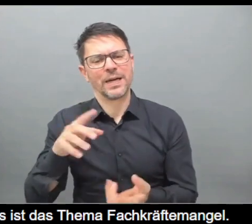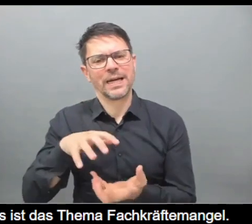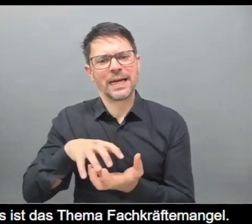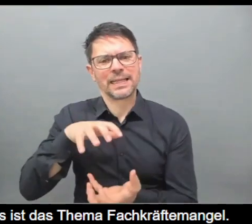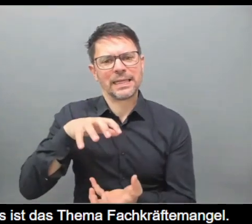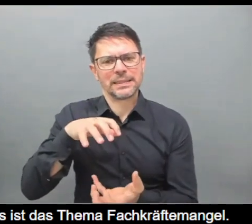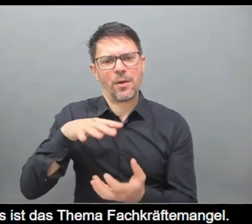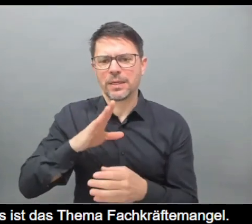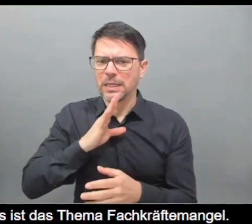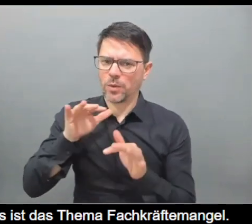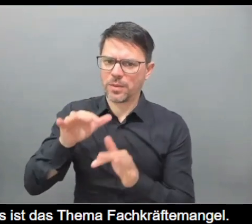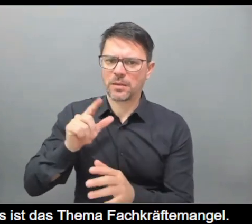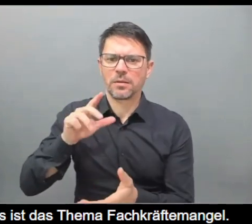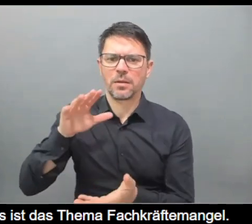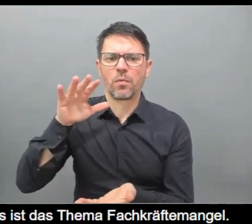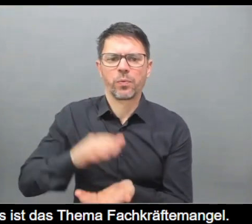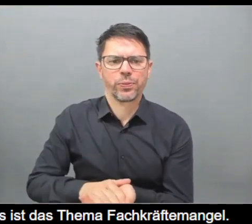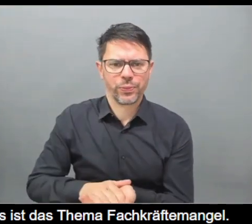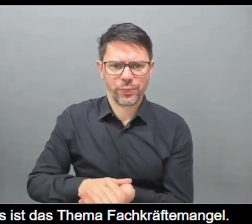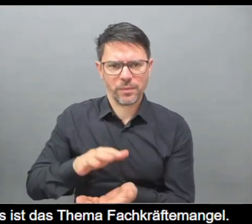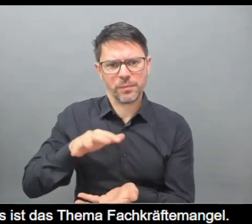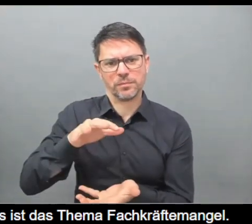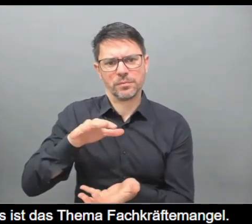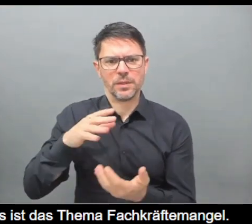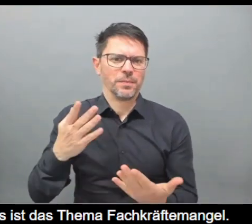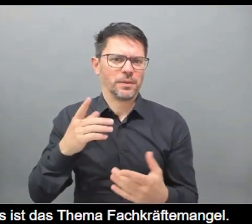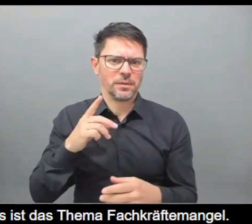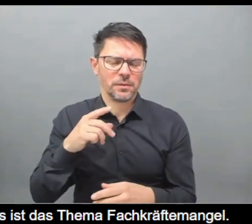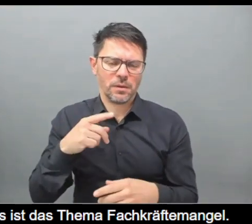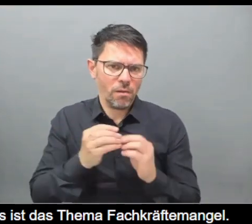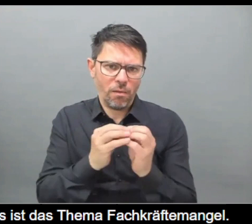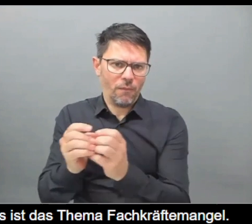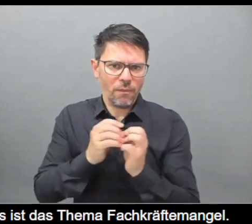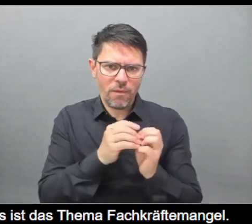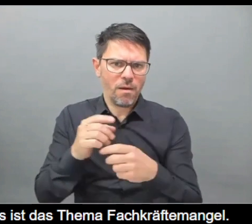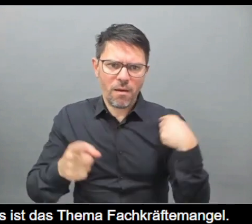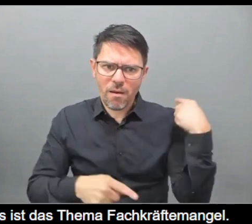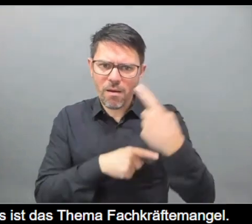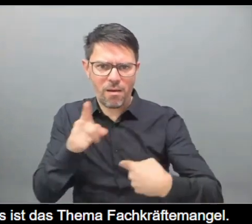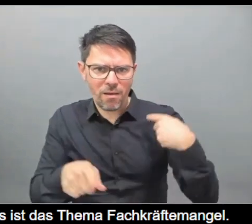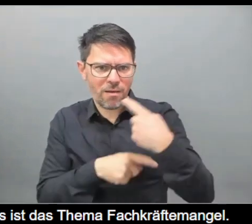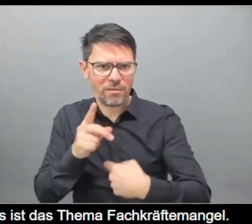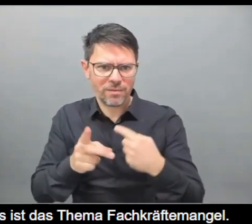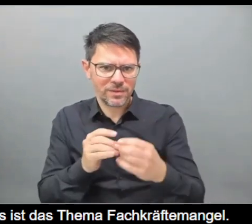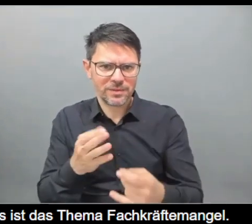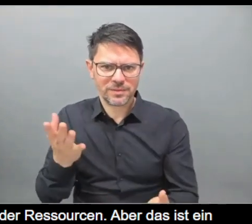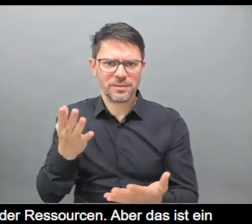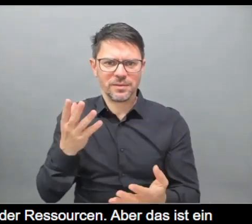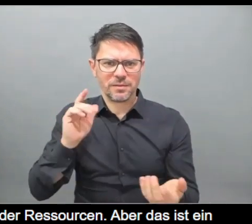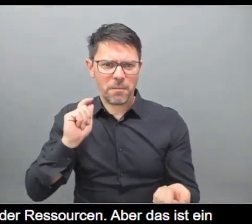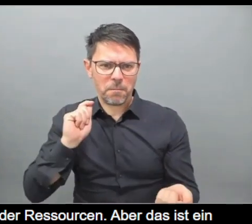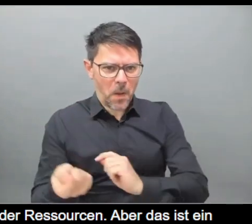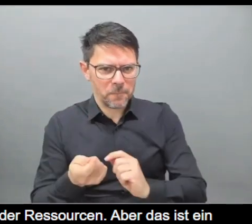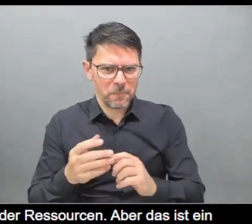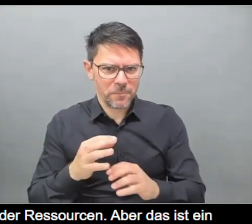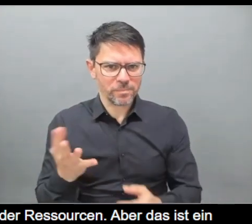Transformationsprozess es wichtig ist, zu diskutieren, einen Dialogprozess anzustoßen. Und das ist genau das andere, als ein